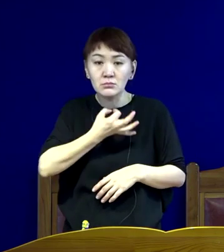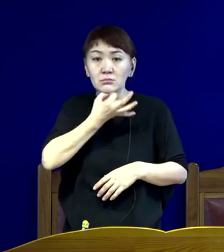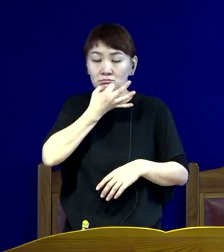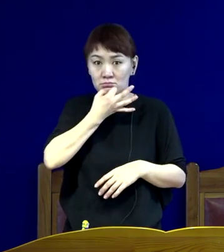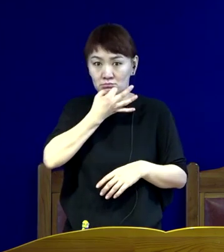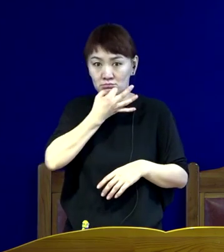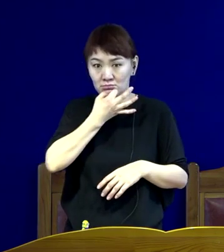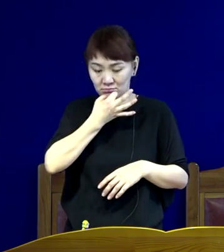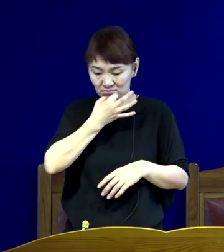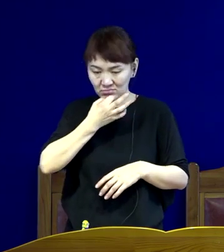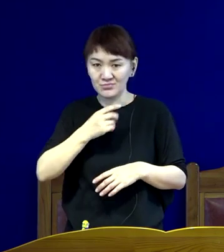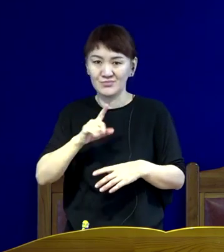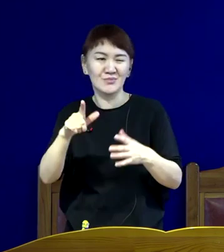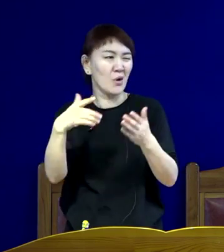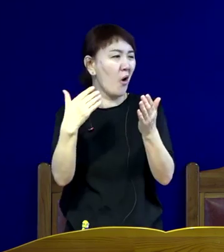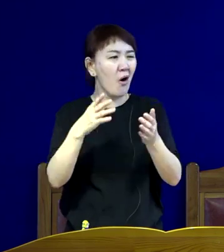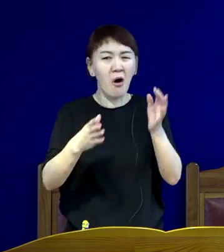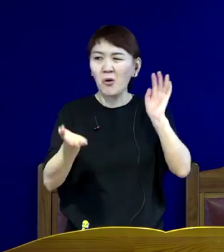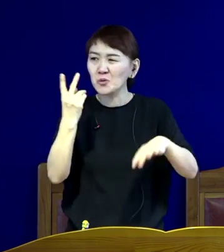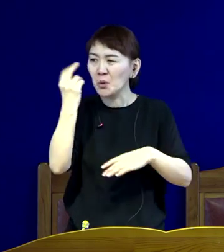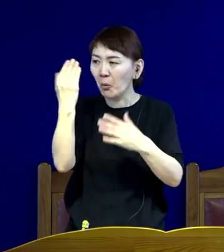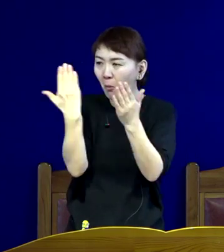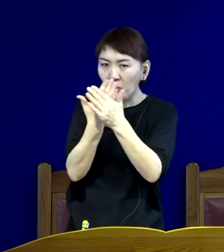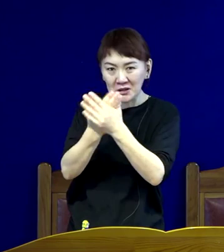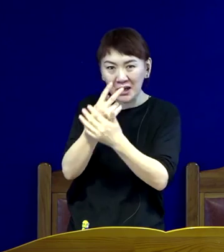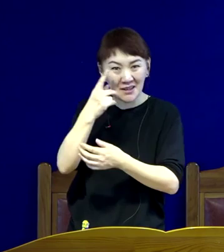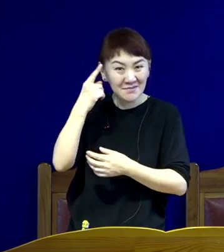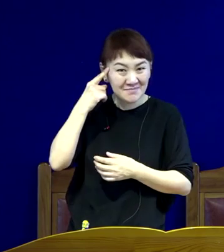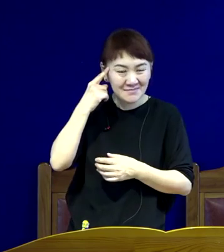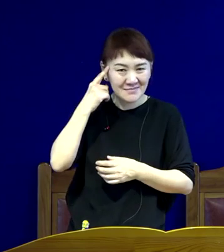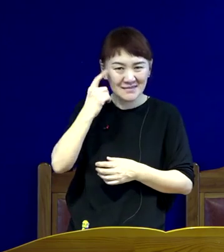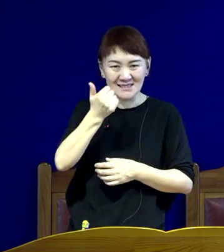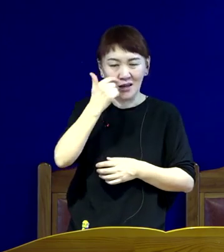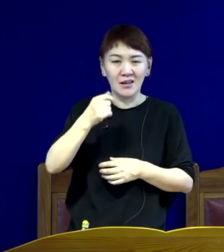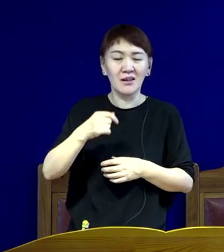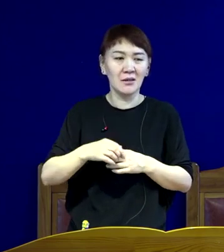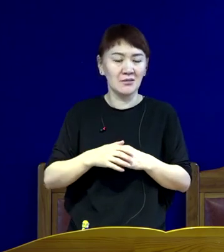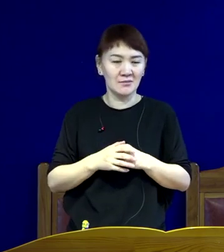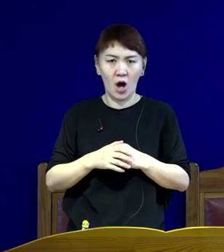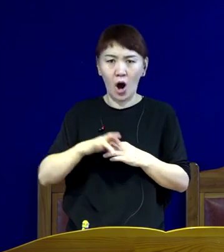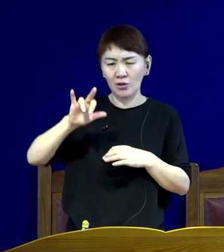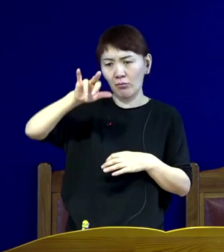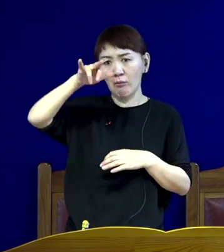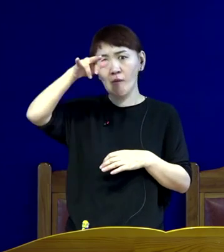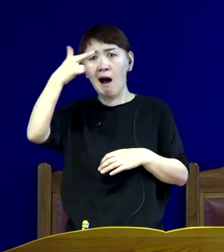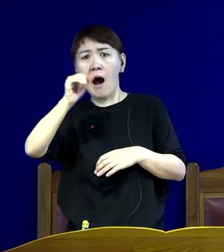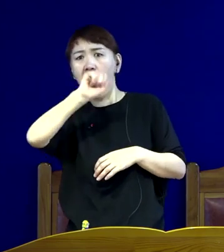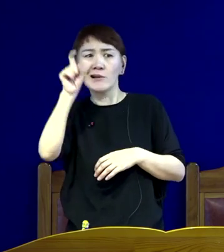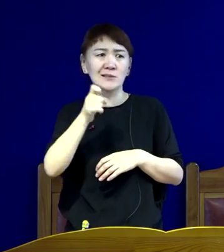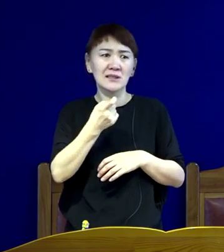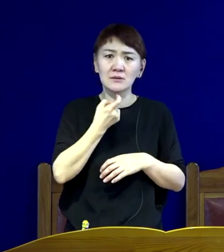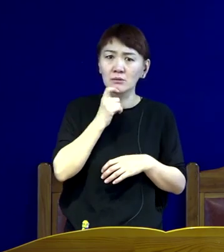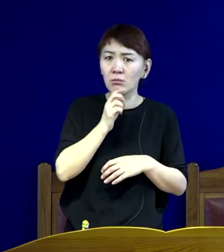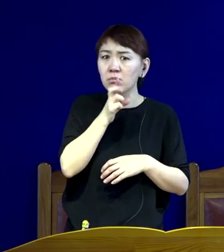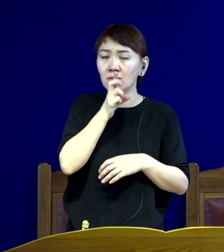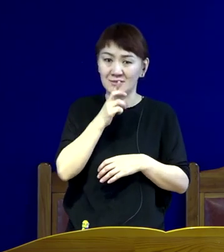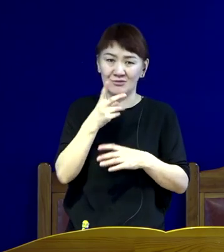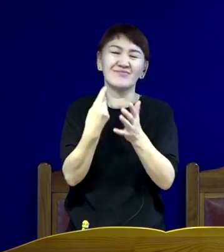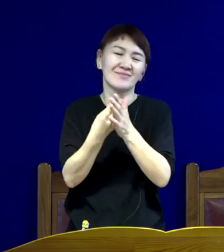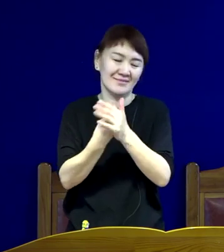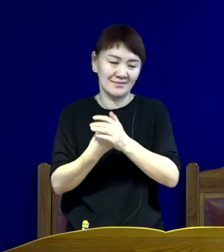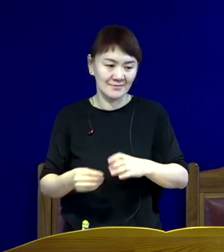нар орчин үед кино их үзэж байгаа учраас одоо сайн мэдж байгаа. Жишээлбэл гарт нь гал гарлаа. Нэг удаа